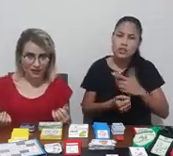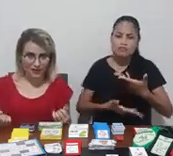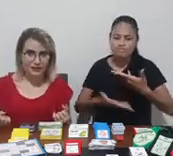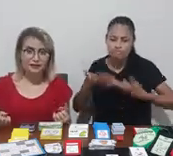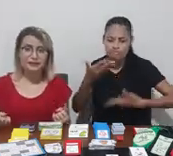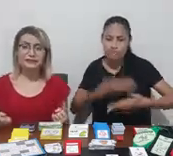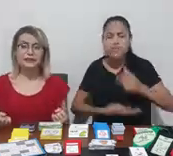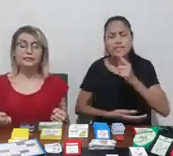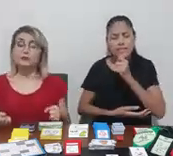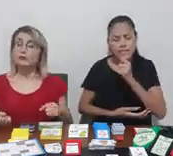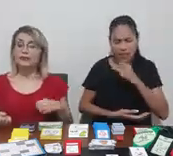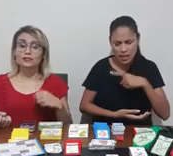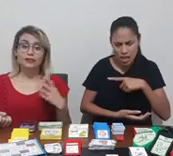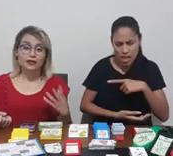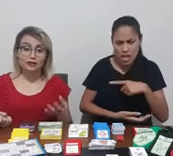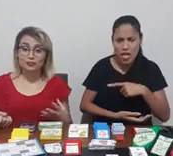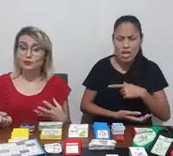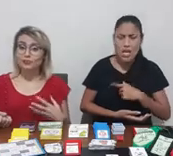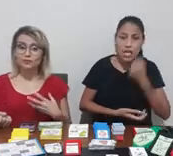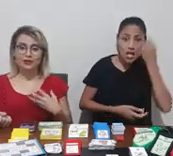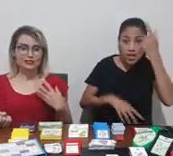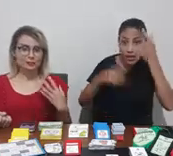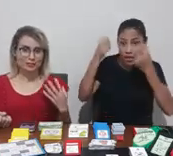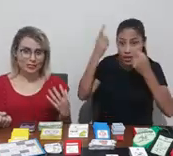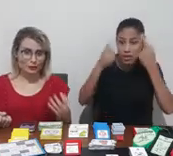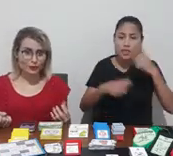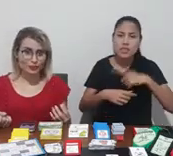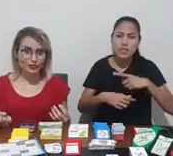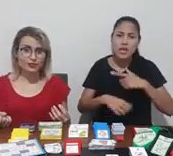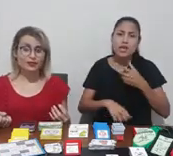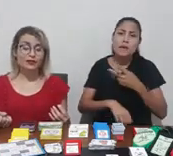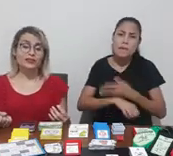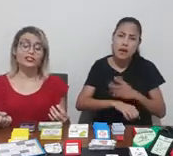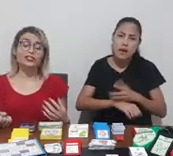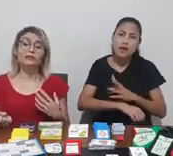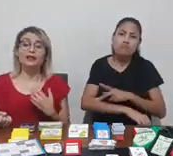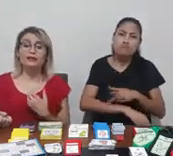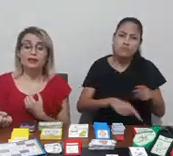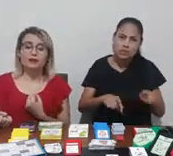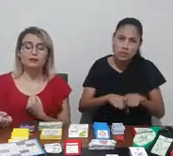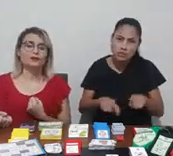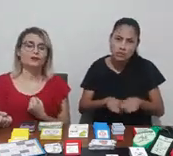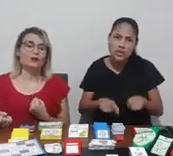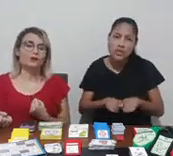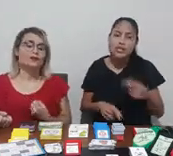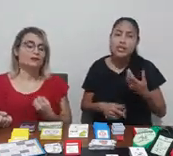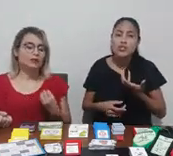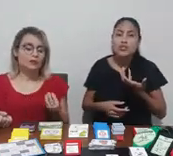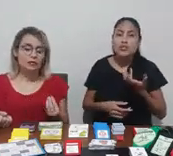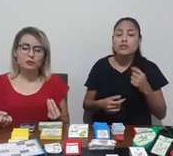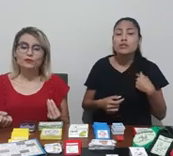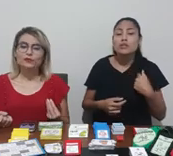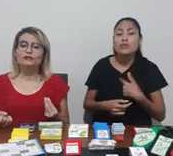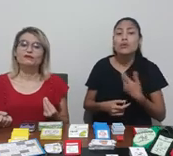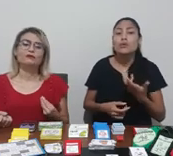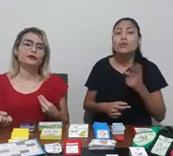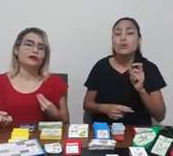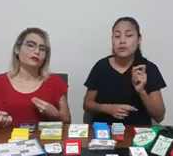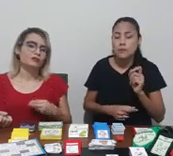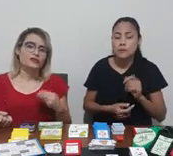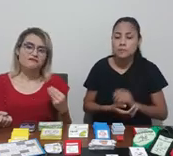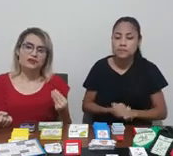compartilhar ainda, tem muitas ideias, muitas práticas pedagógicas e a gente pretende, pessoal, sempre que